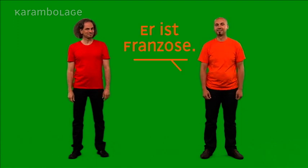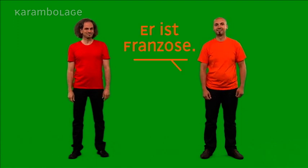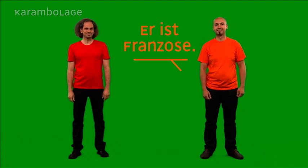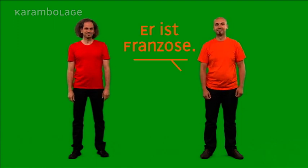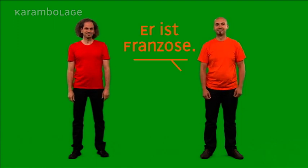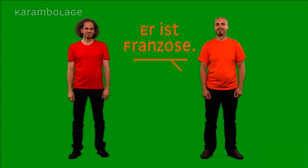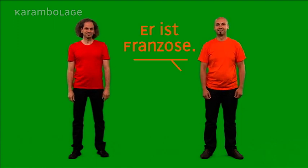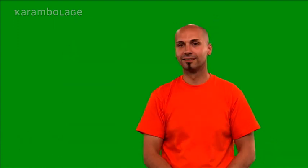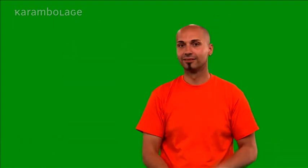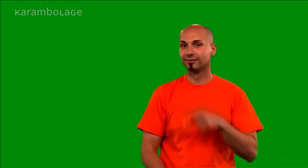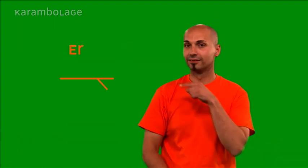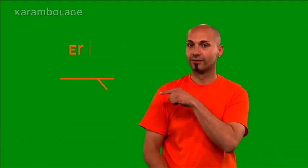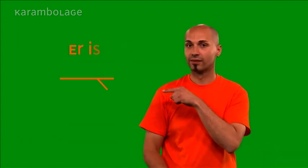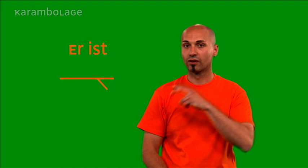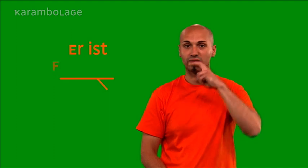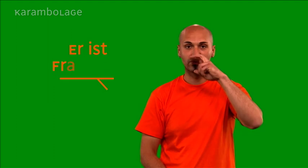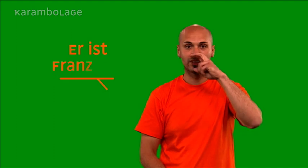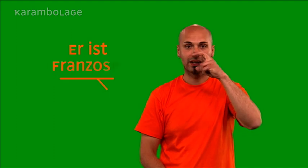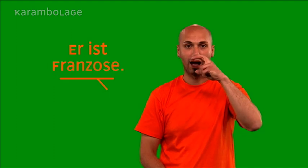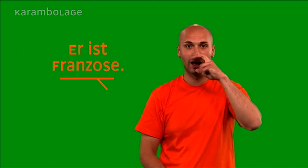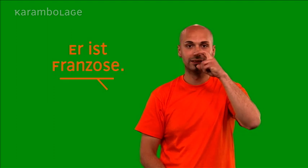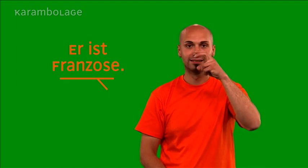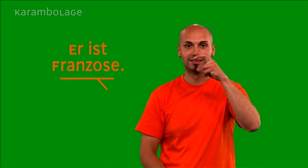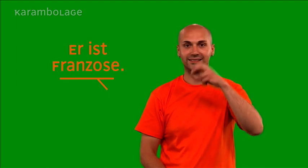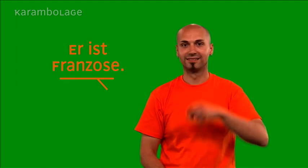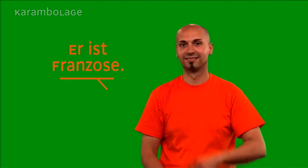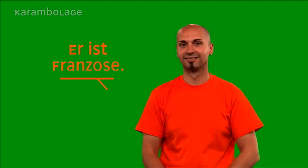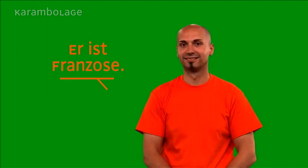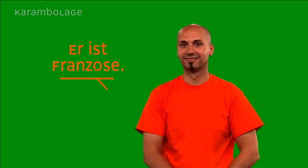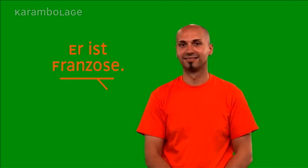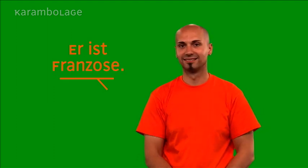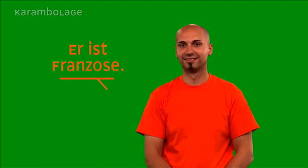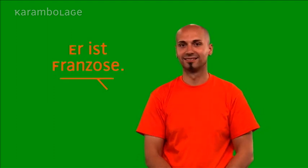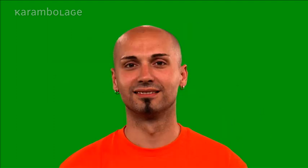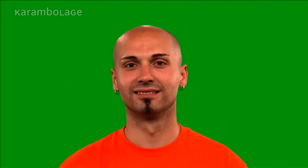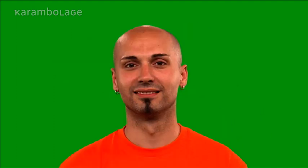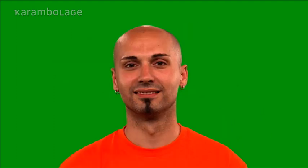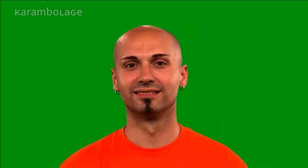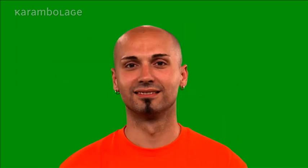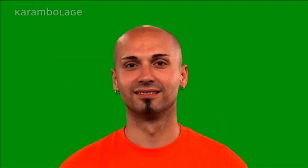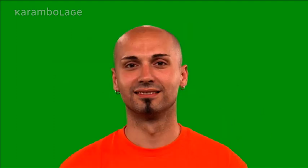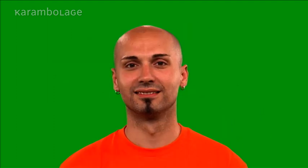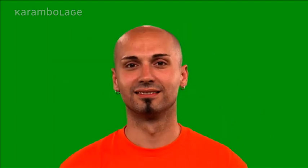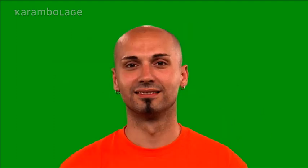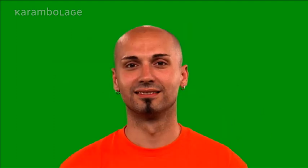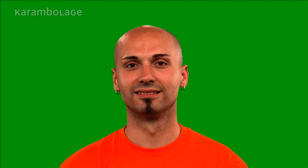Haben Sie es gesehen? Er ist Franzose. Tja, die Franzosen müssen feststellen, in der deutschen